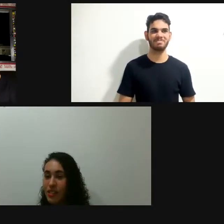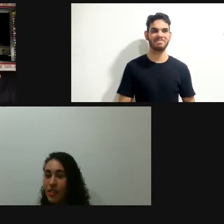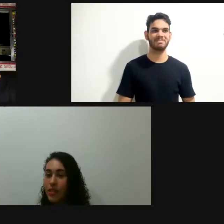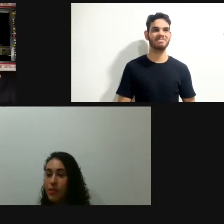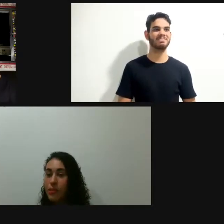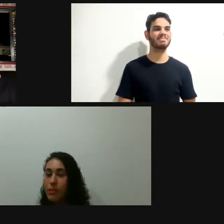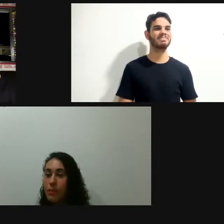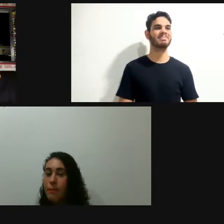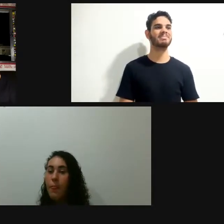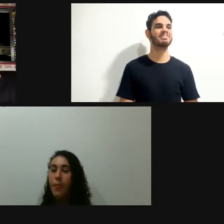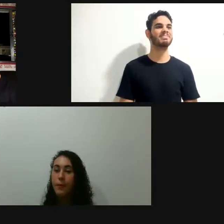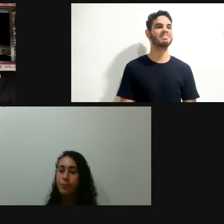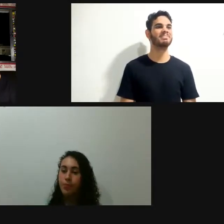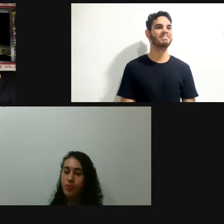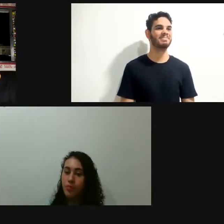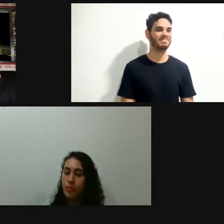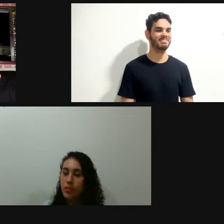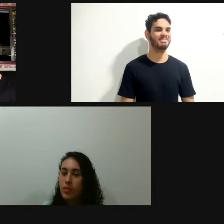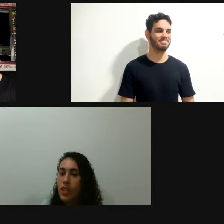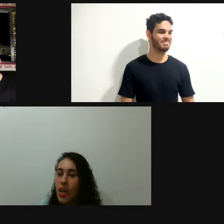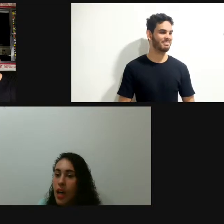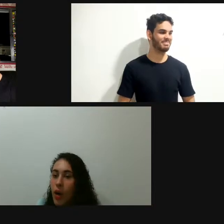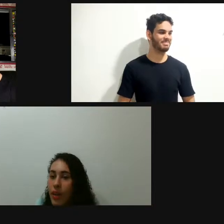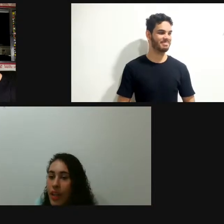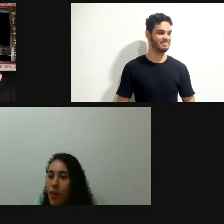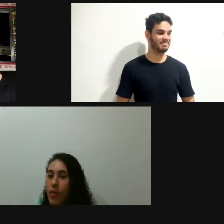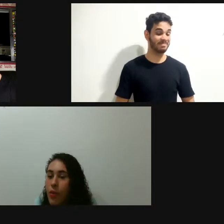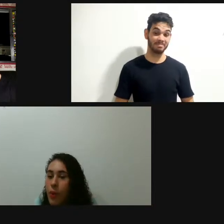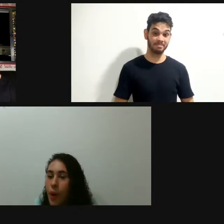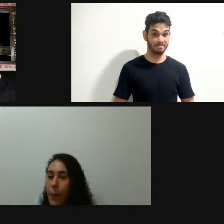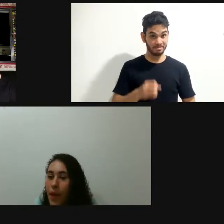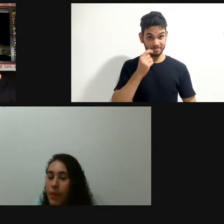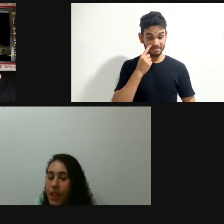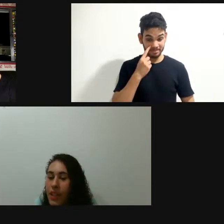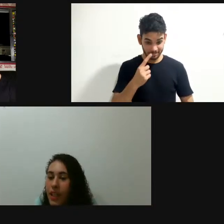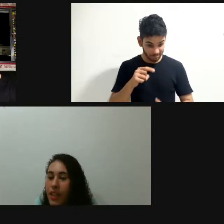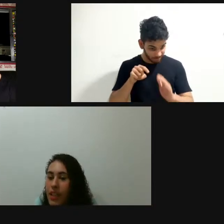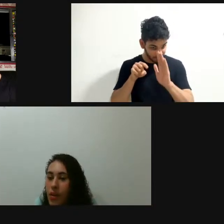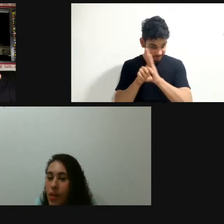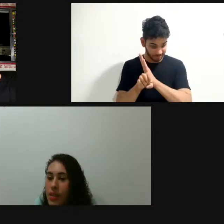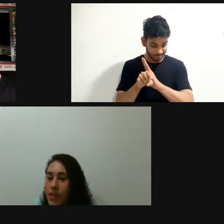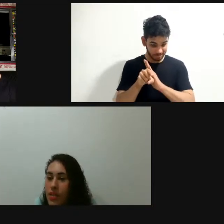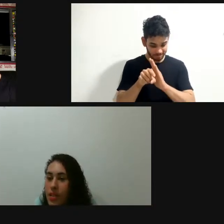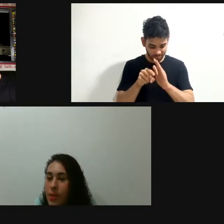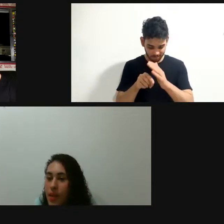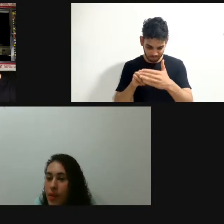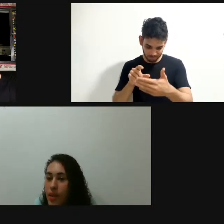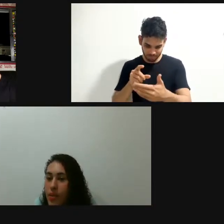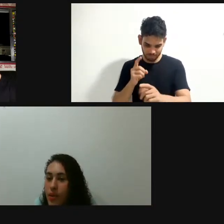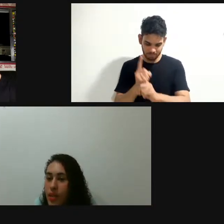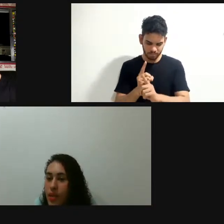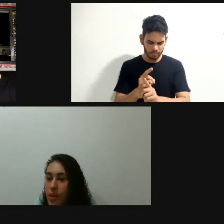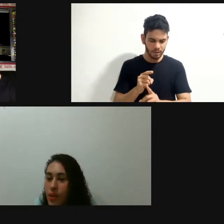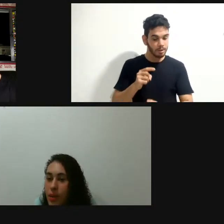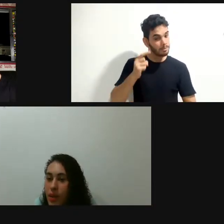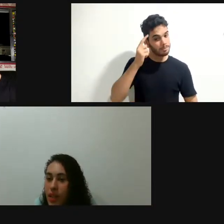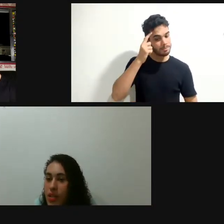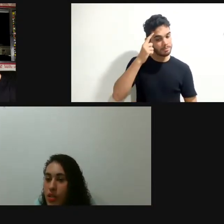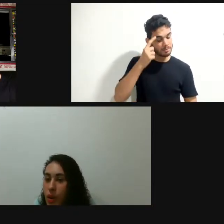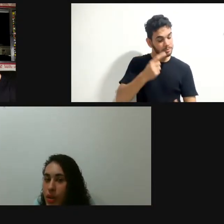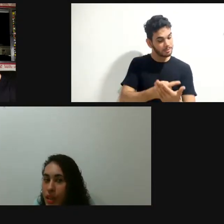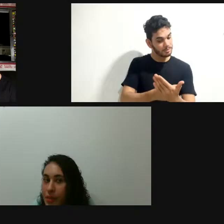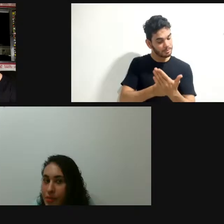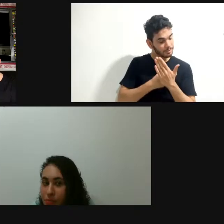Ok, pergunta. Comece da primeira. Ok, eu vi uma pergunta aqui. Que coisas te inspiraram a escolher o tema